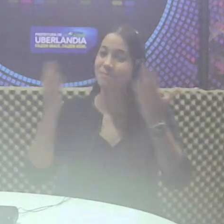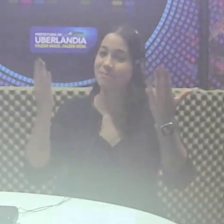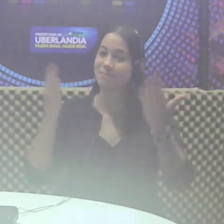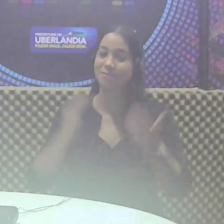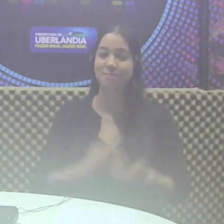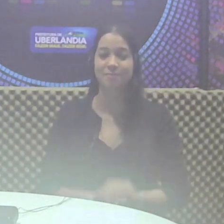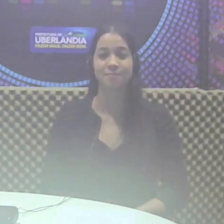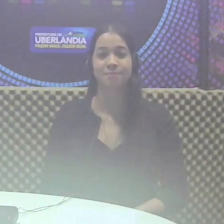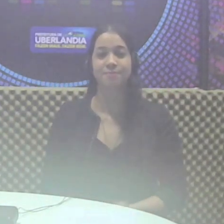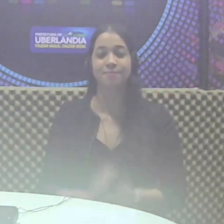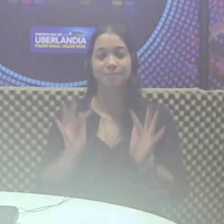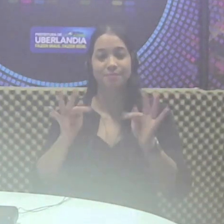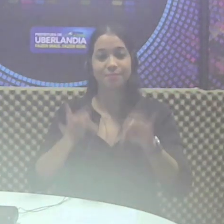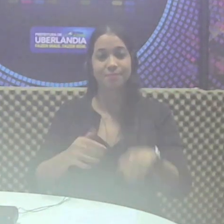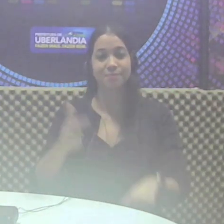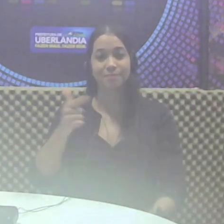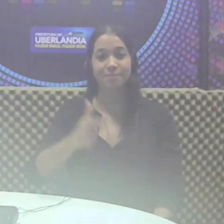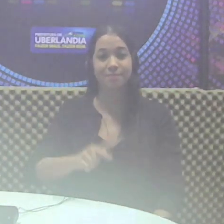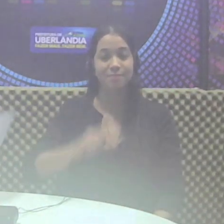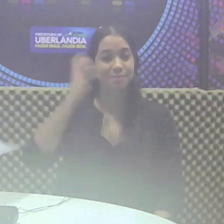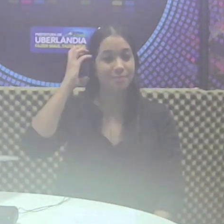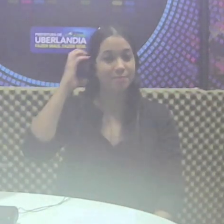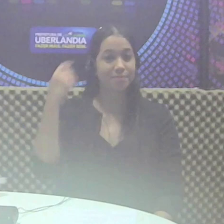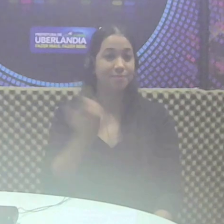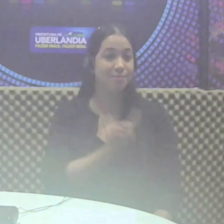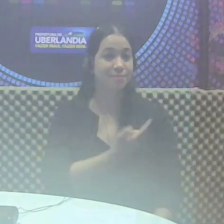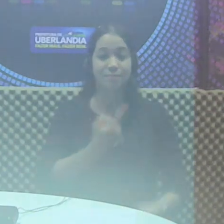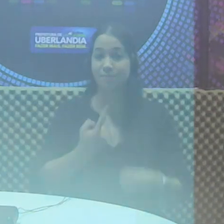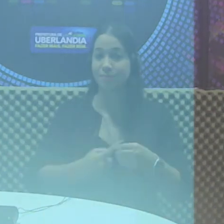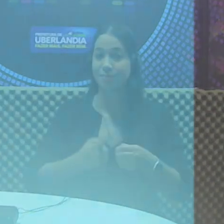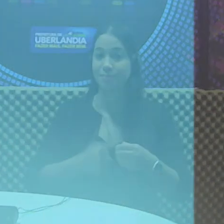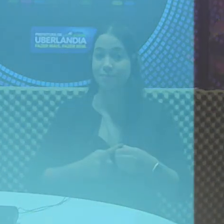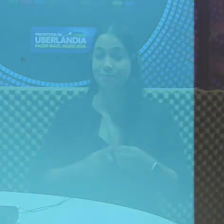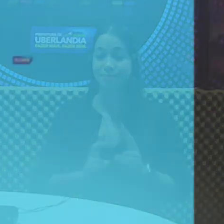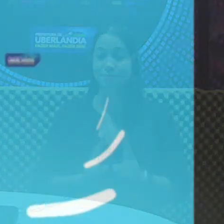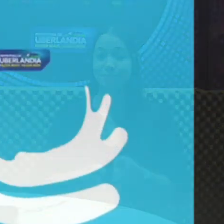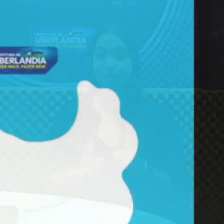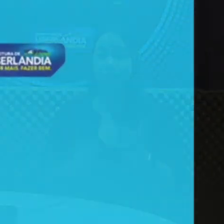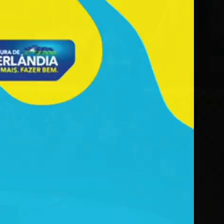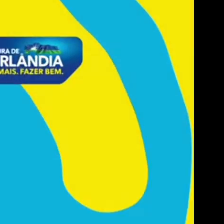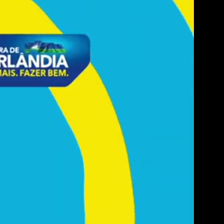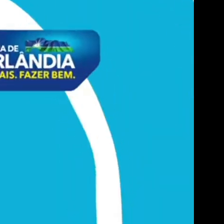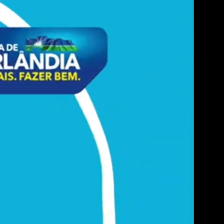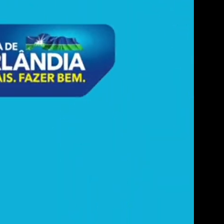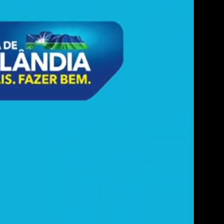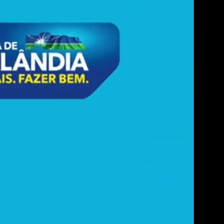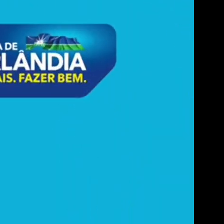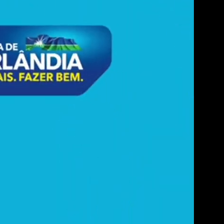Fica por aqui mais uma edição do programa da Rádio Nossa Cidade.